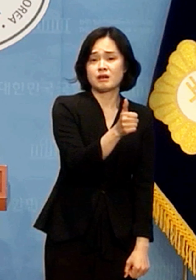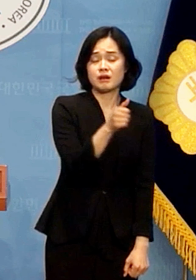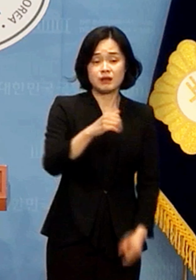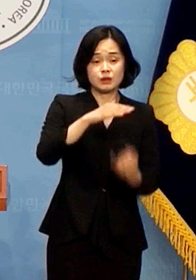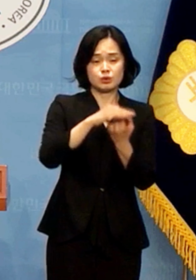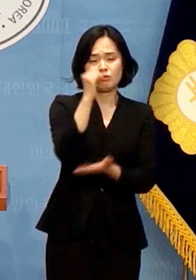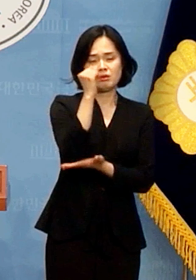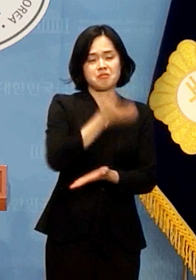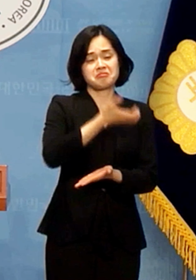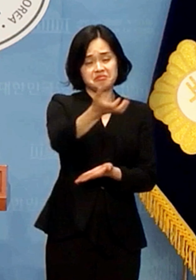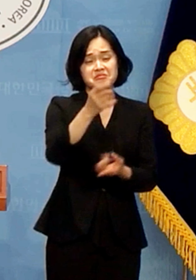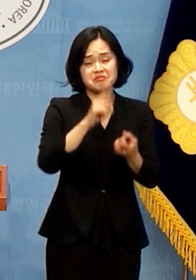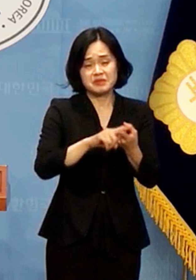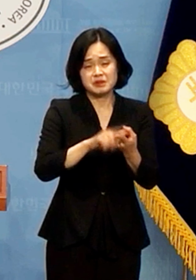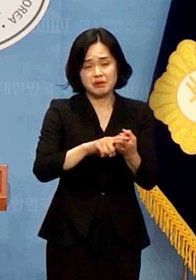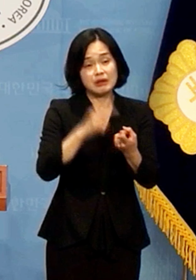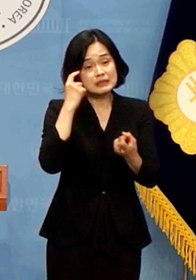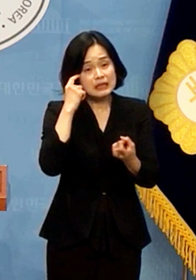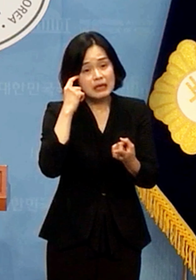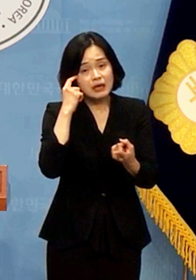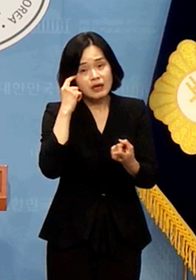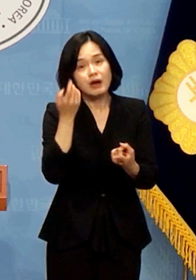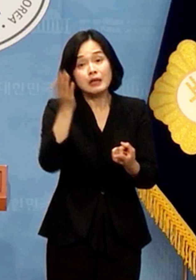일방적 표현이 있어서는 안 된다고